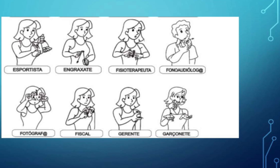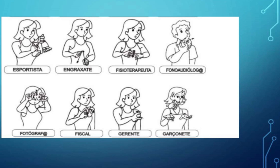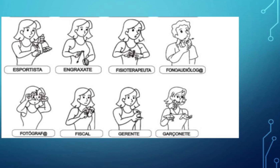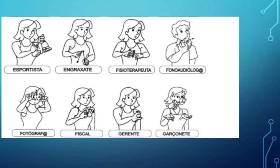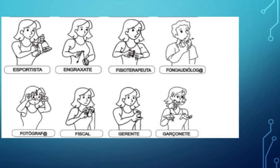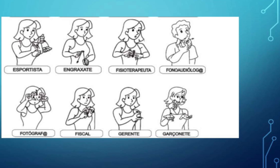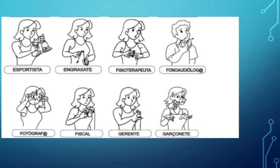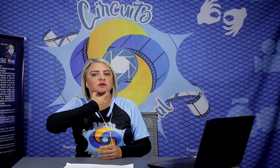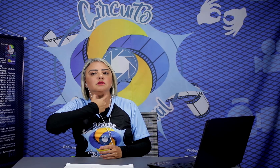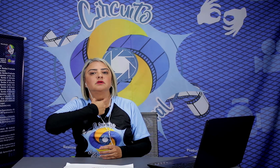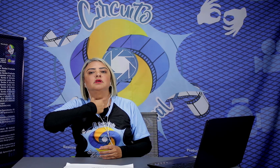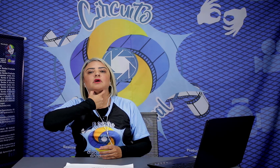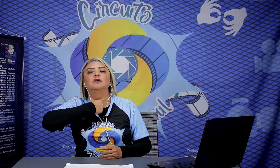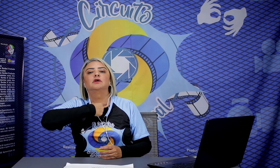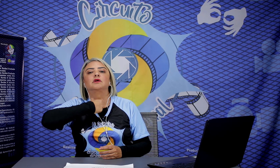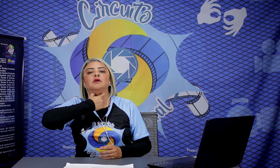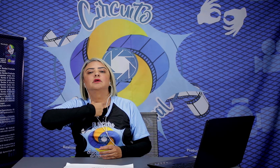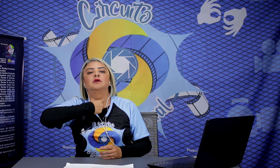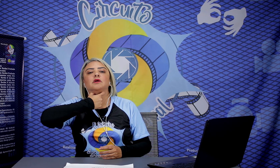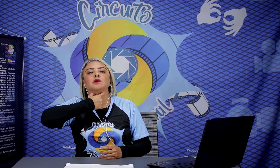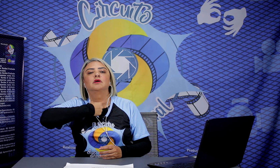Fonoaudióloga. Aqui, ó.